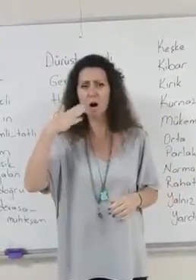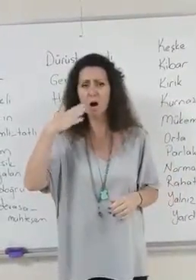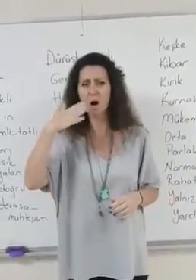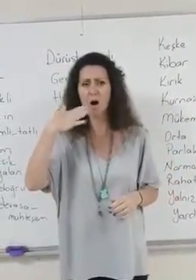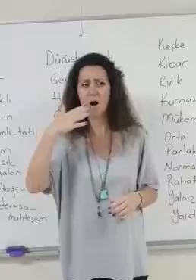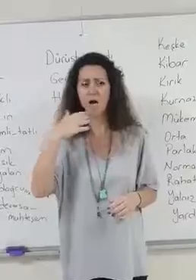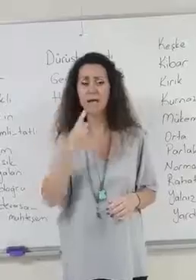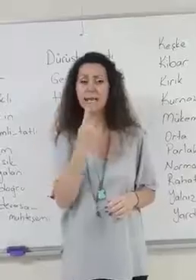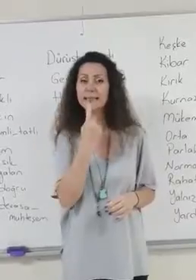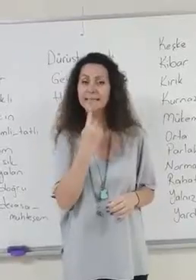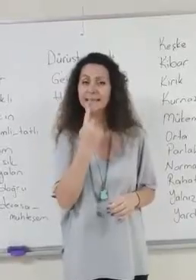tatlı,